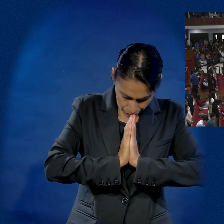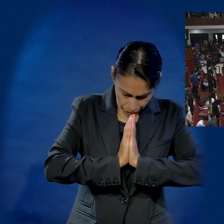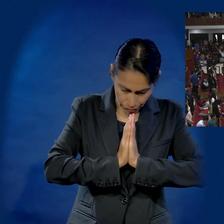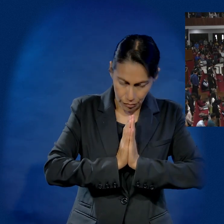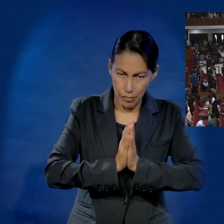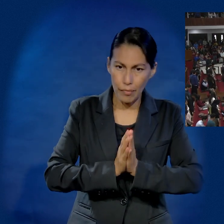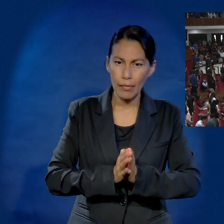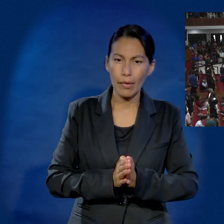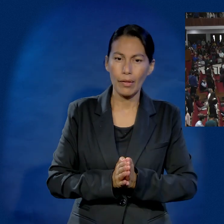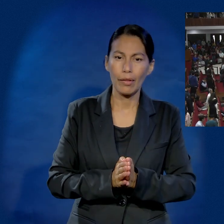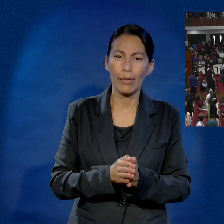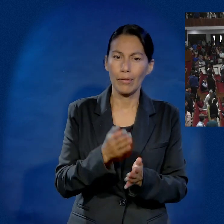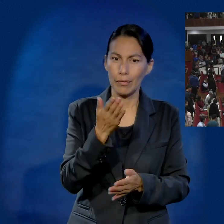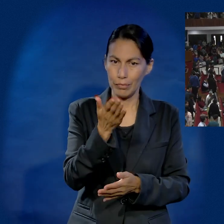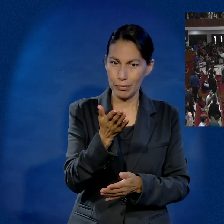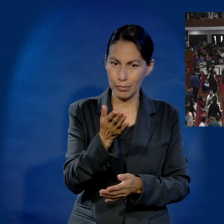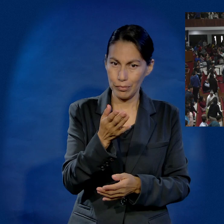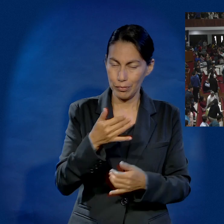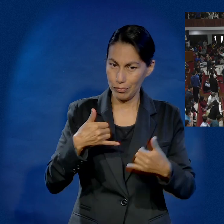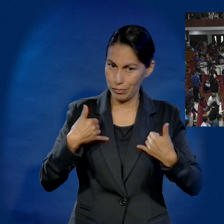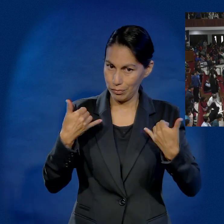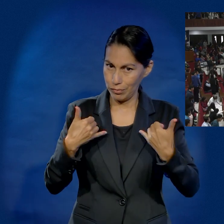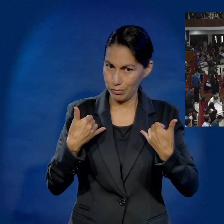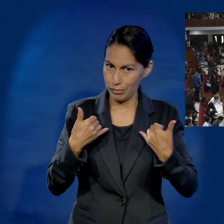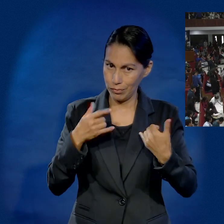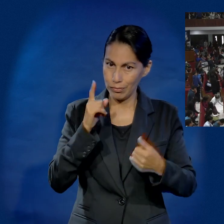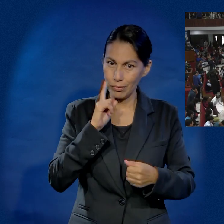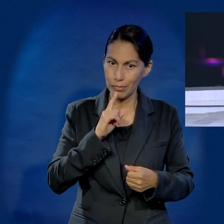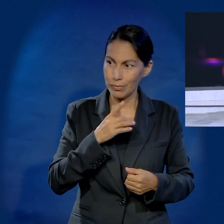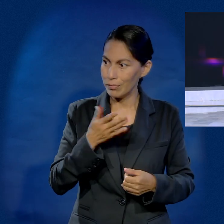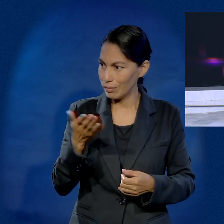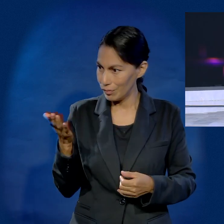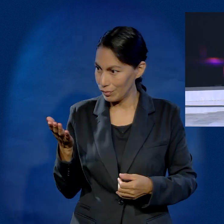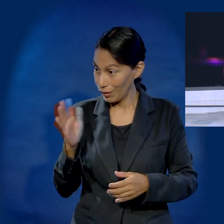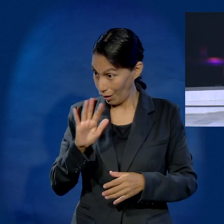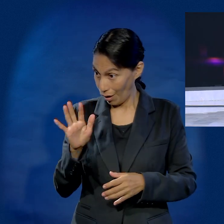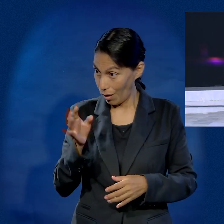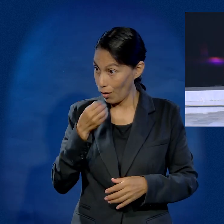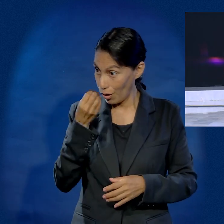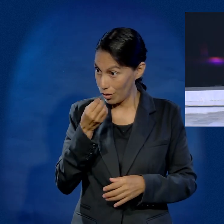Amén. Por favor, joven, señorita, joven, dile a la muchacha,